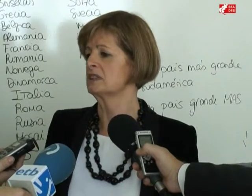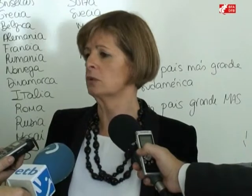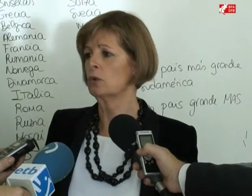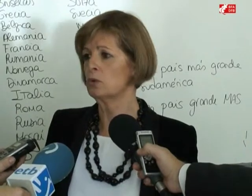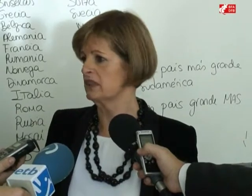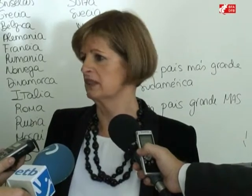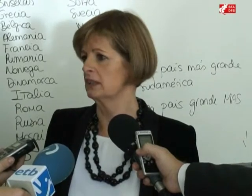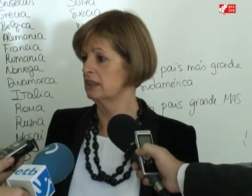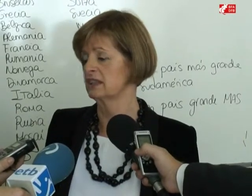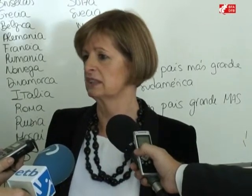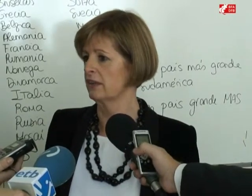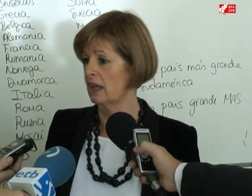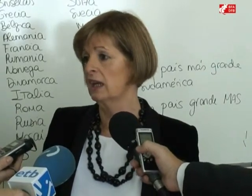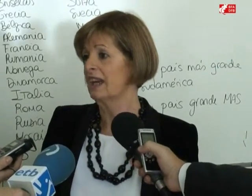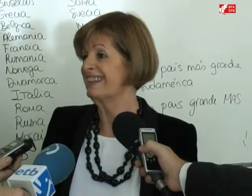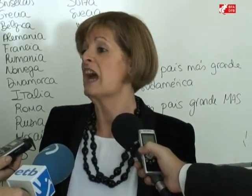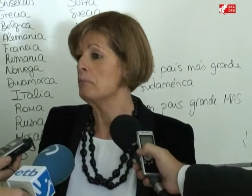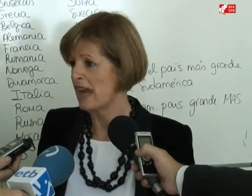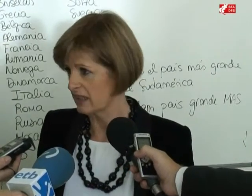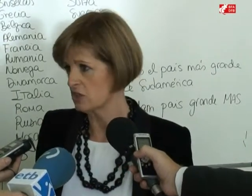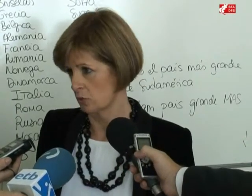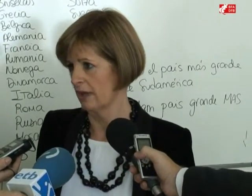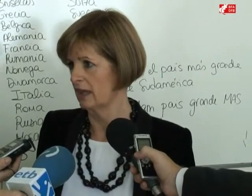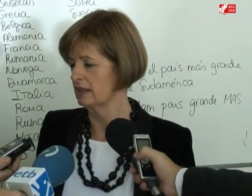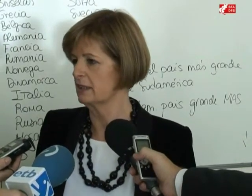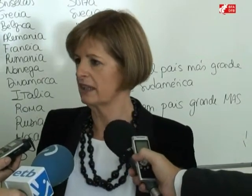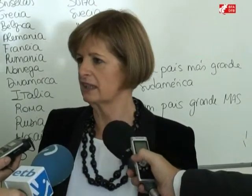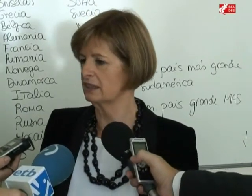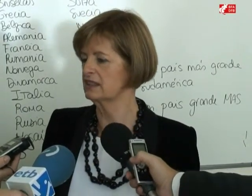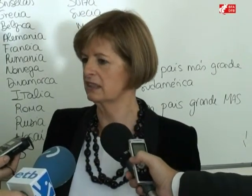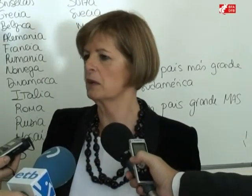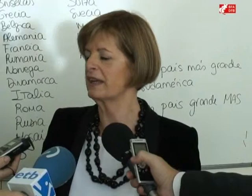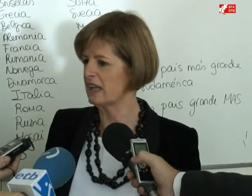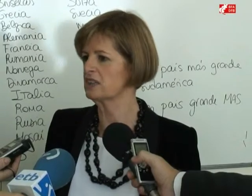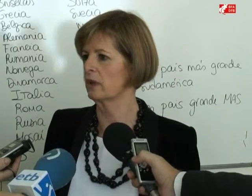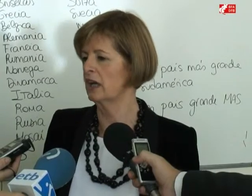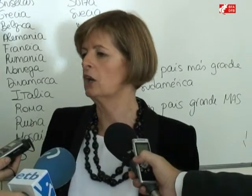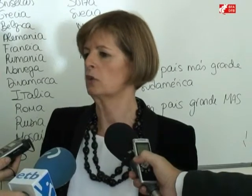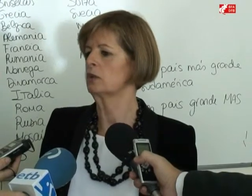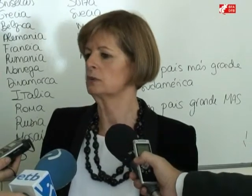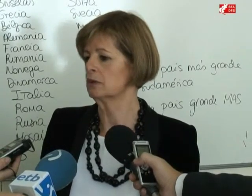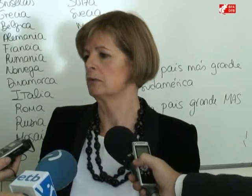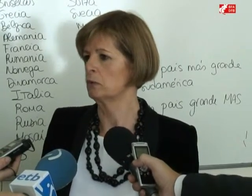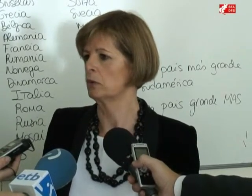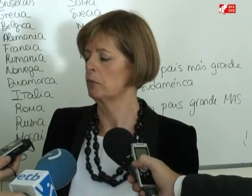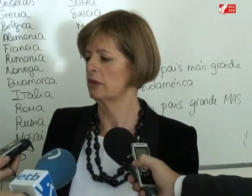dugu guztiz interesantea dela, gaina beharrezkoa da, ez da bakarrik interesantea, beharrezkoa da kontuan hartuta, bueno,